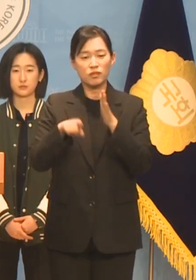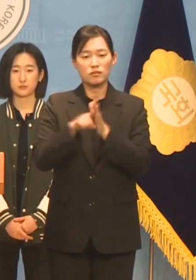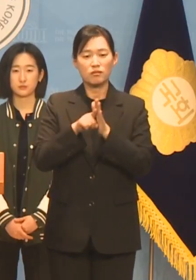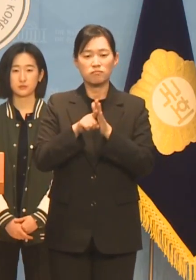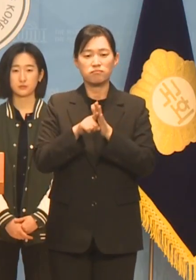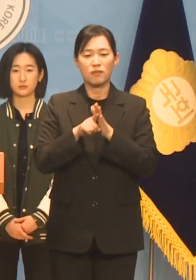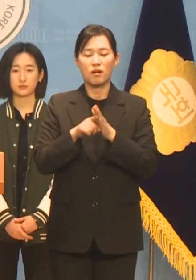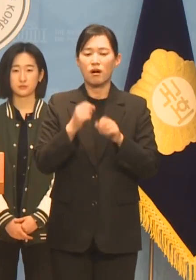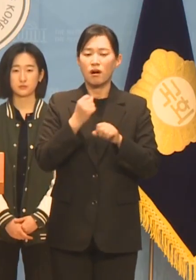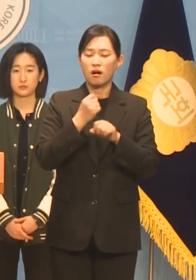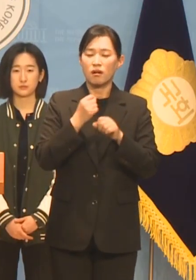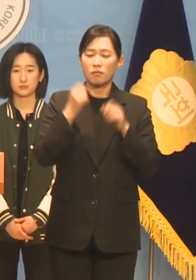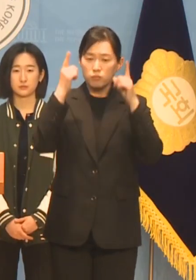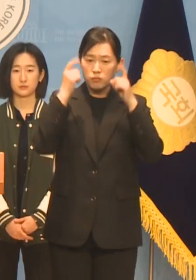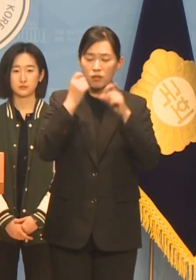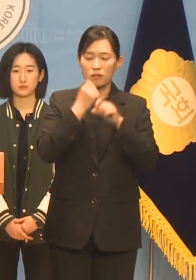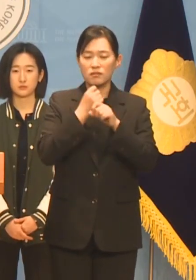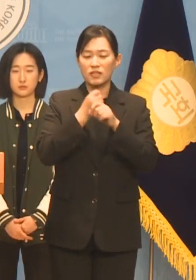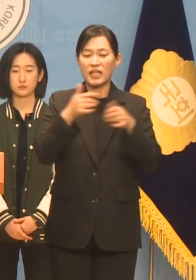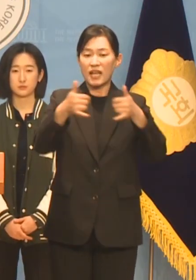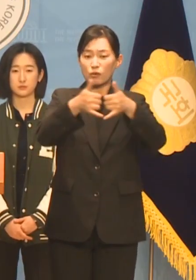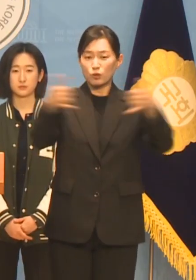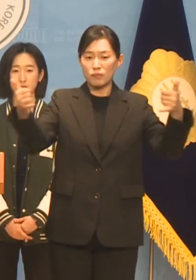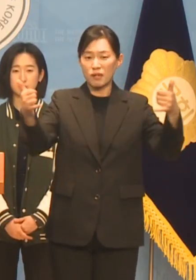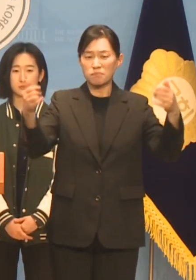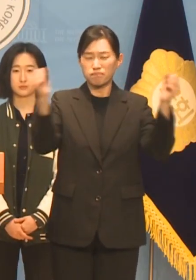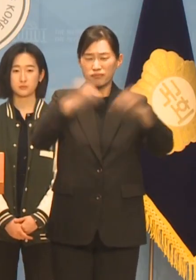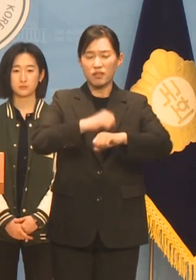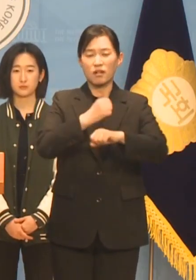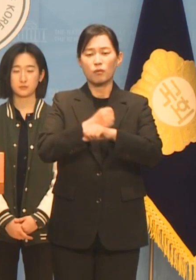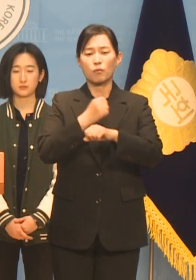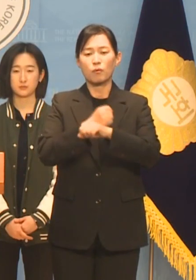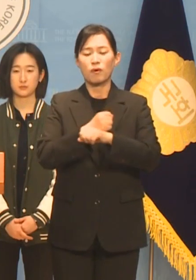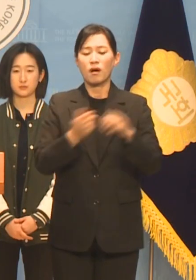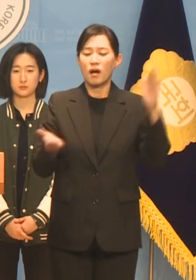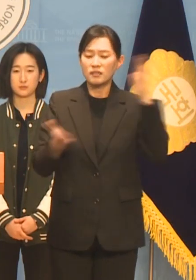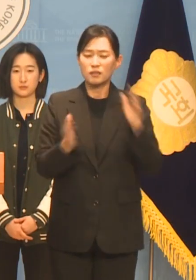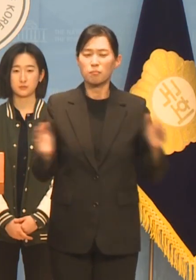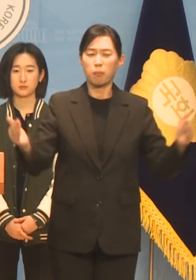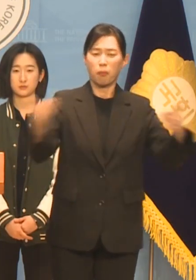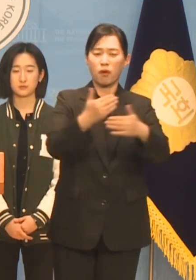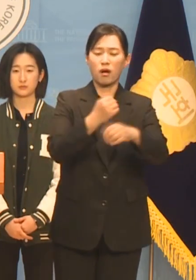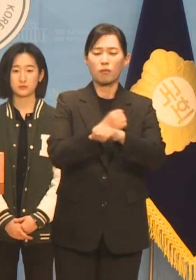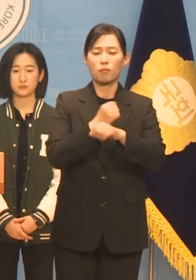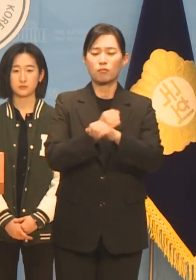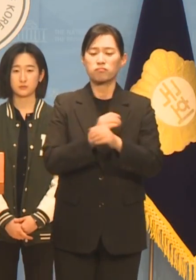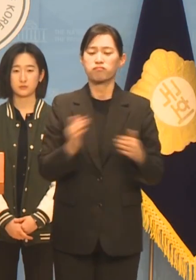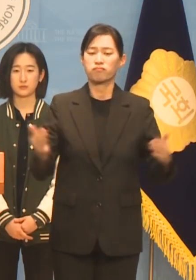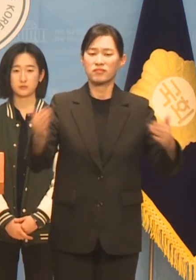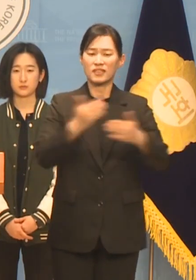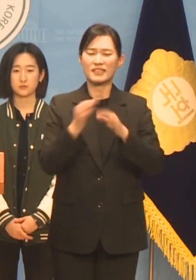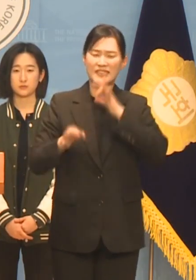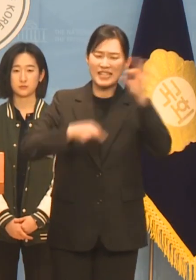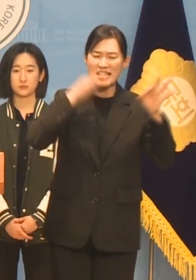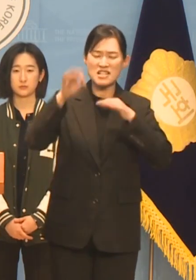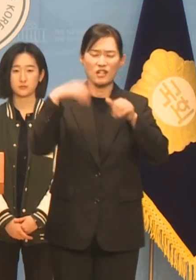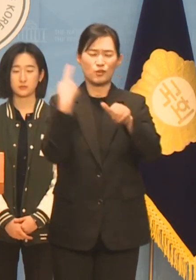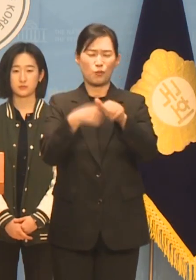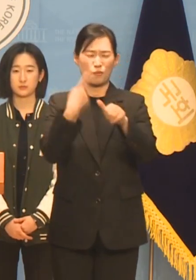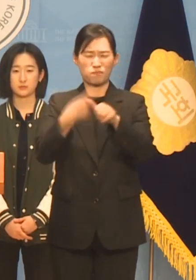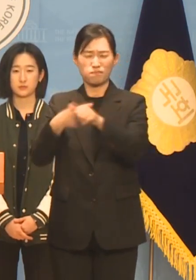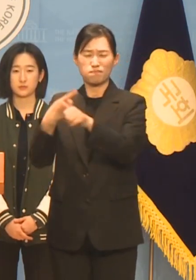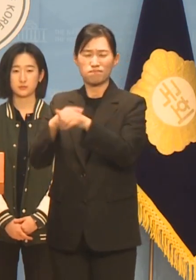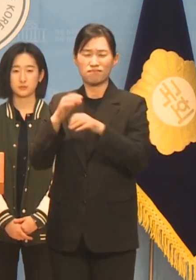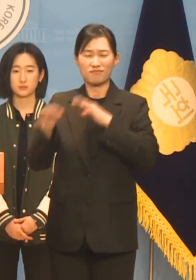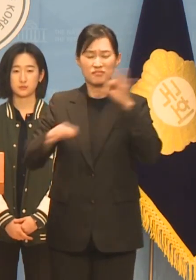선언 현수막을 훼손하였고 학생들을 포위하라라는 직접 지시와 함께 둘러싸인 학생들을 향해 고성과 욕설을